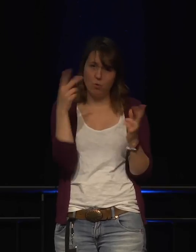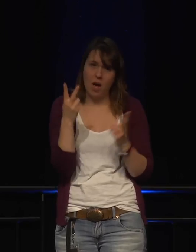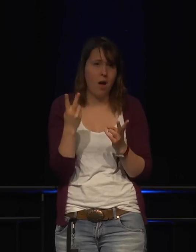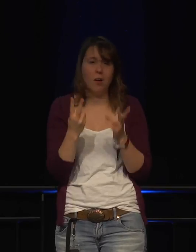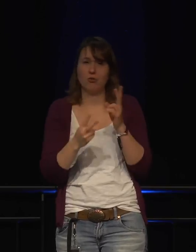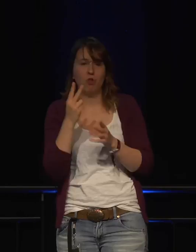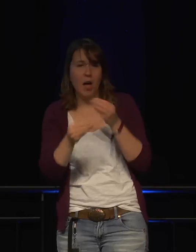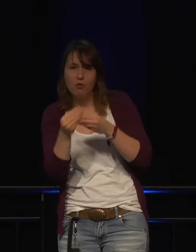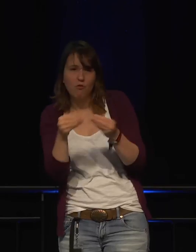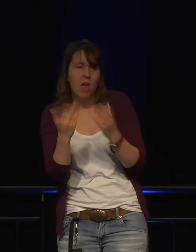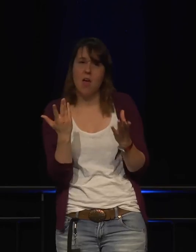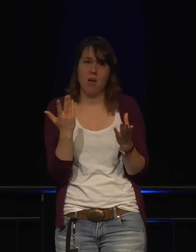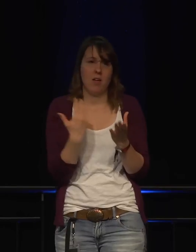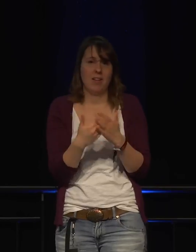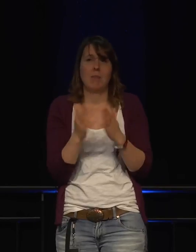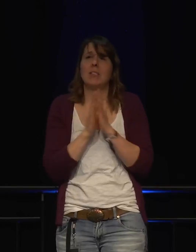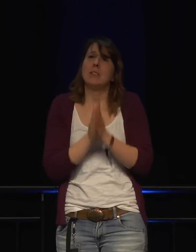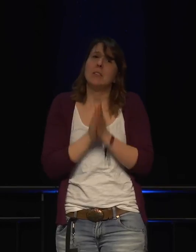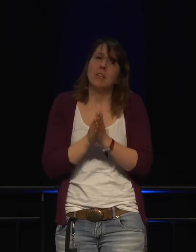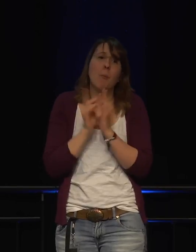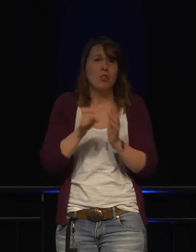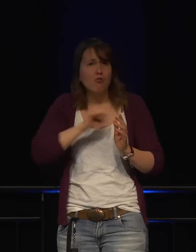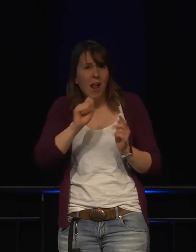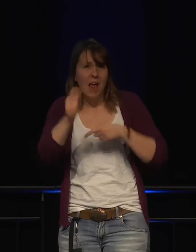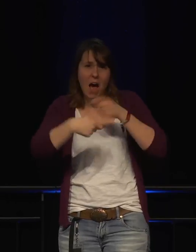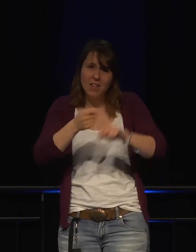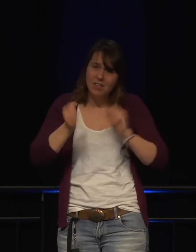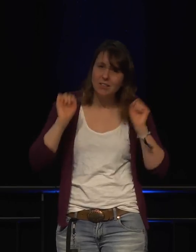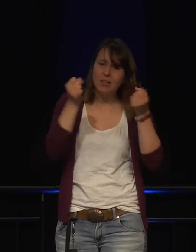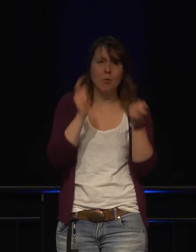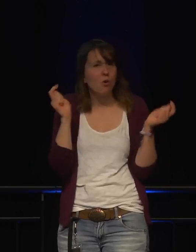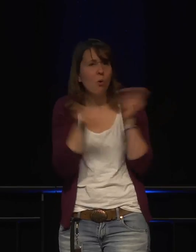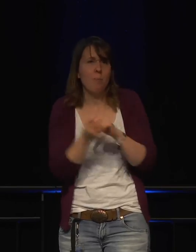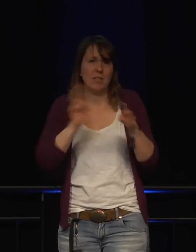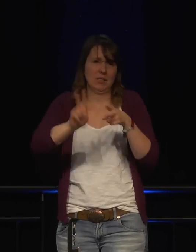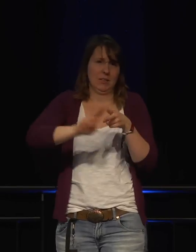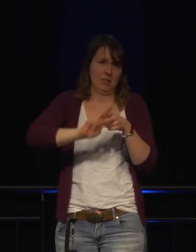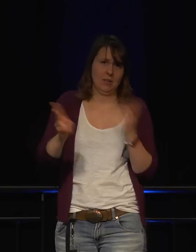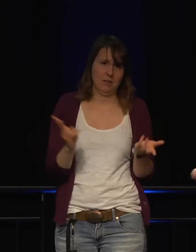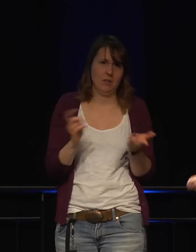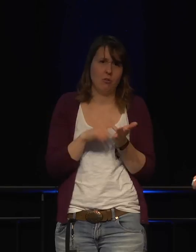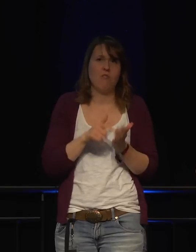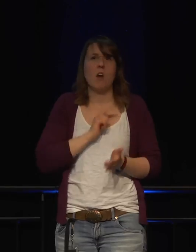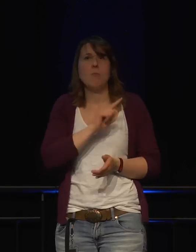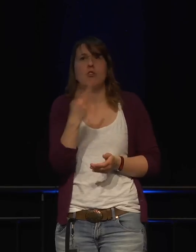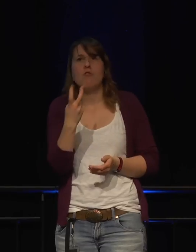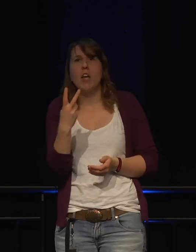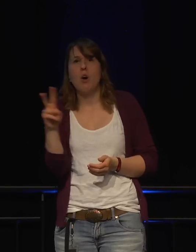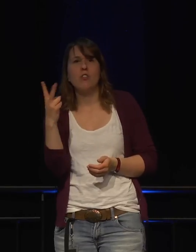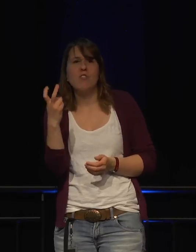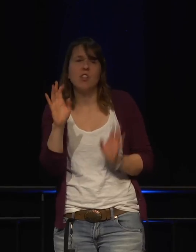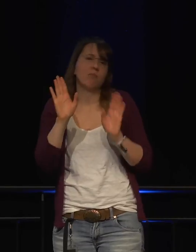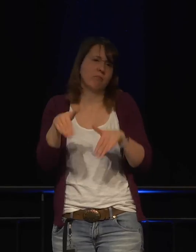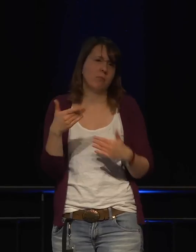eso es muy importante que hagamos algo muy rápidamente y no a partir de